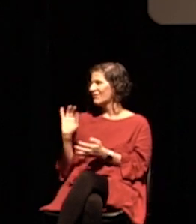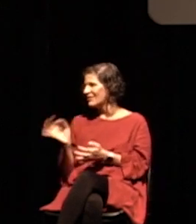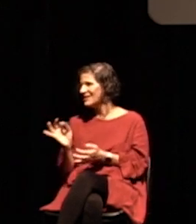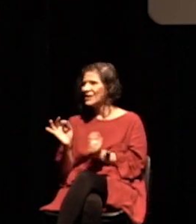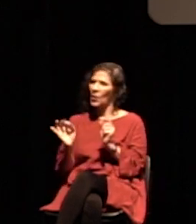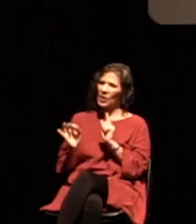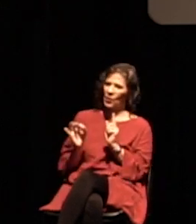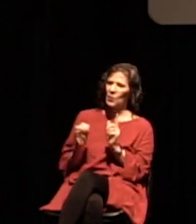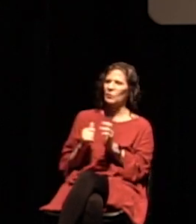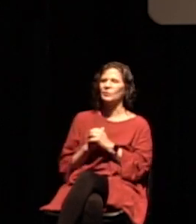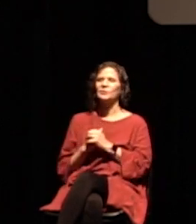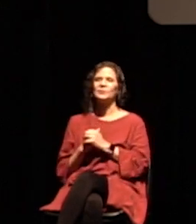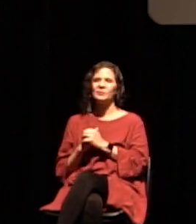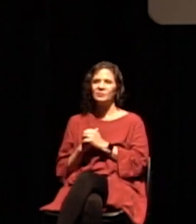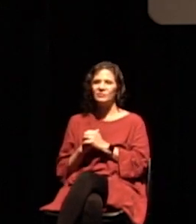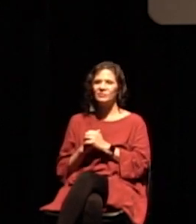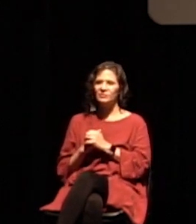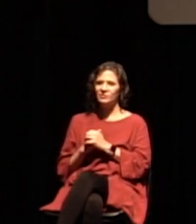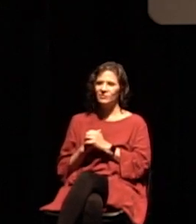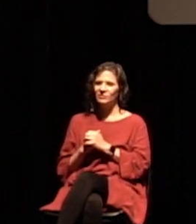verdade.